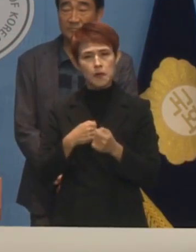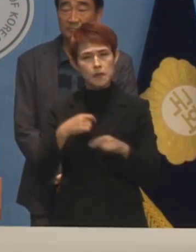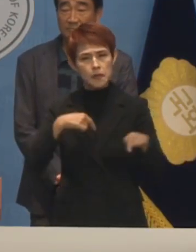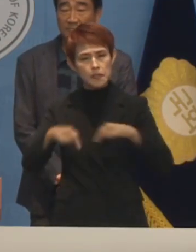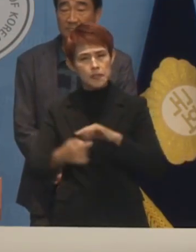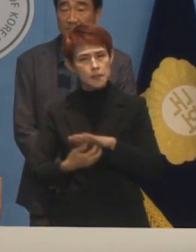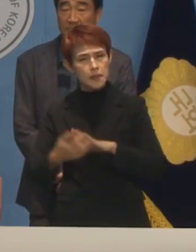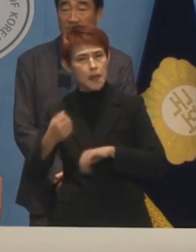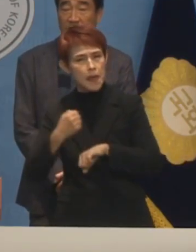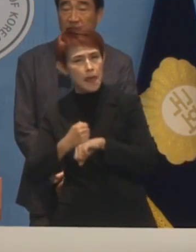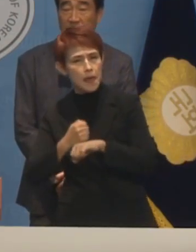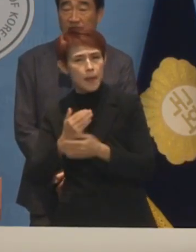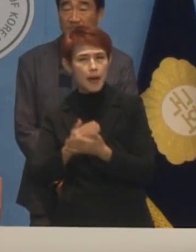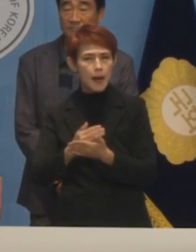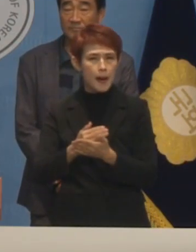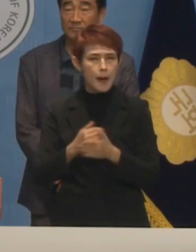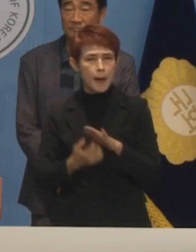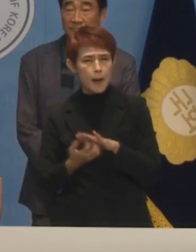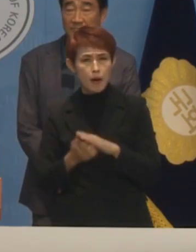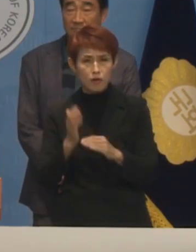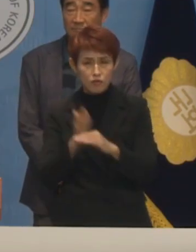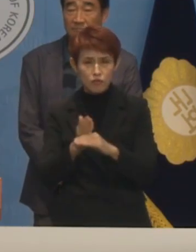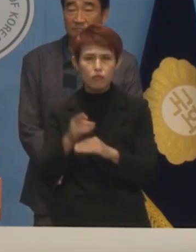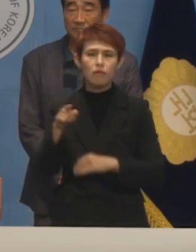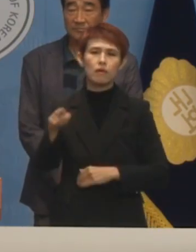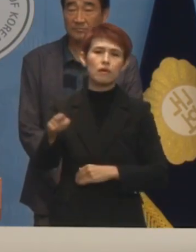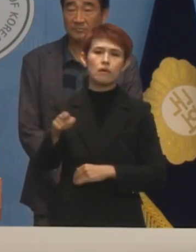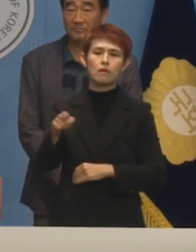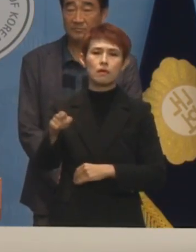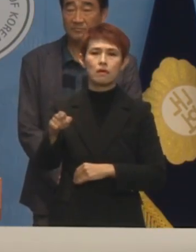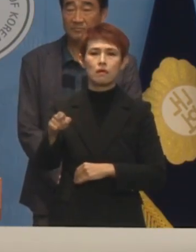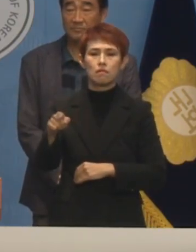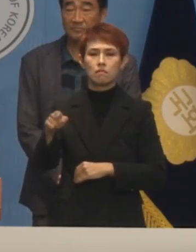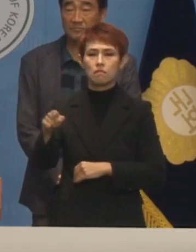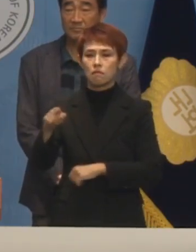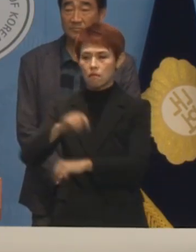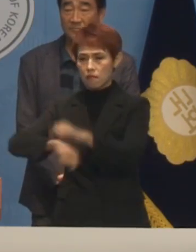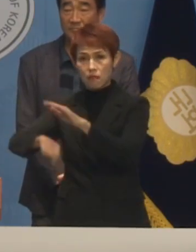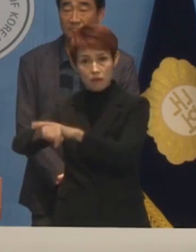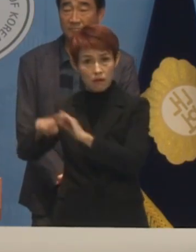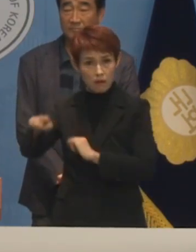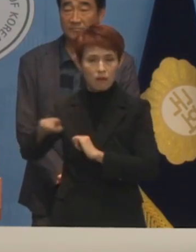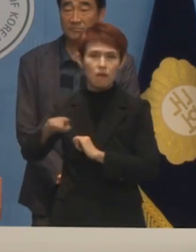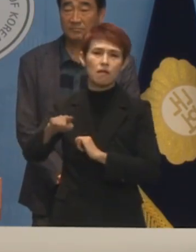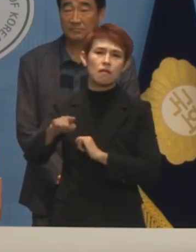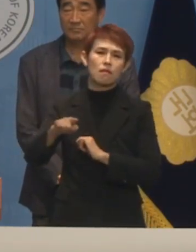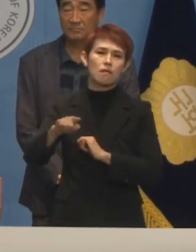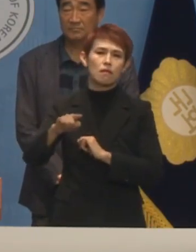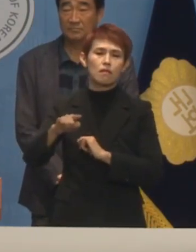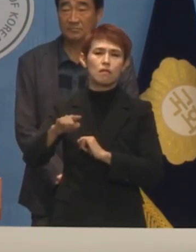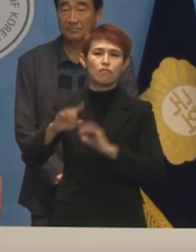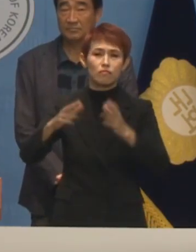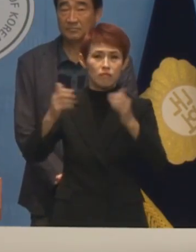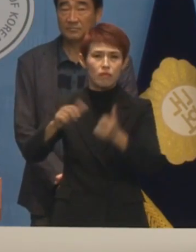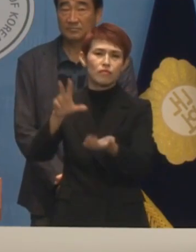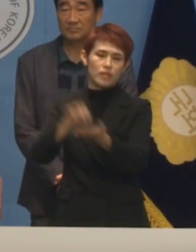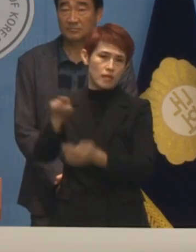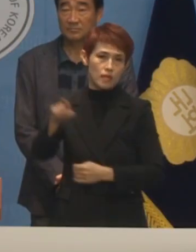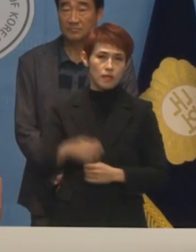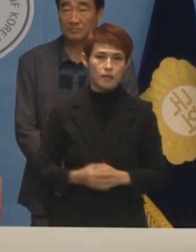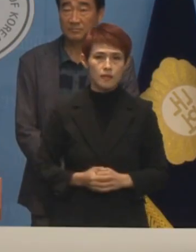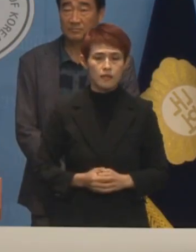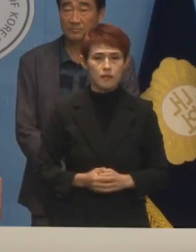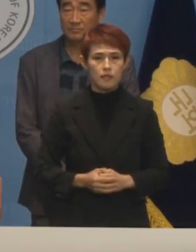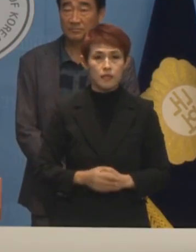규탄하면서 박수관 대표이사의 국정감사 증인 채택을 강력히 요구하는 기자회견을